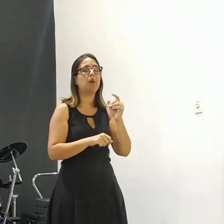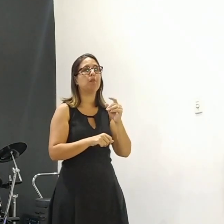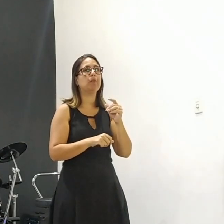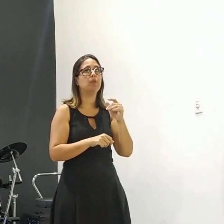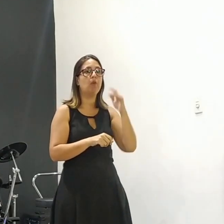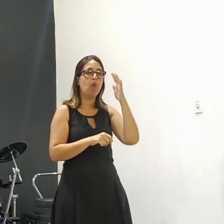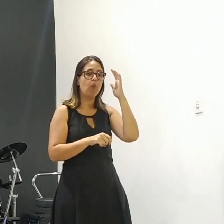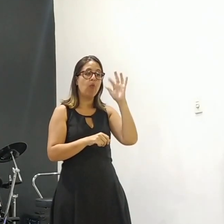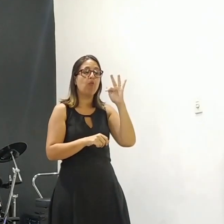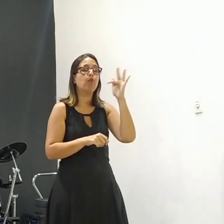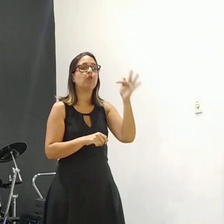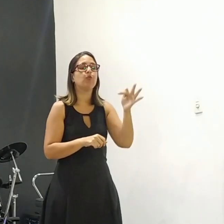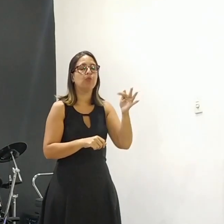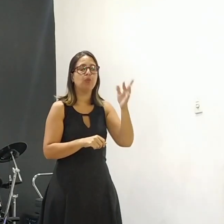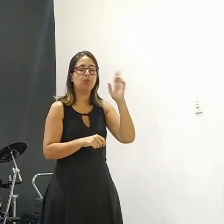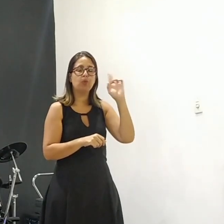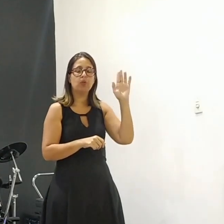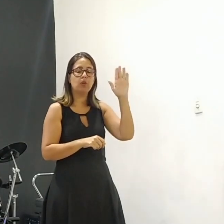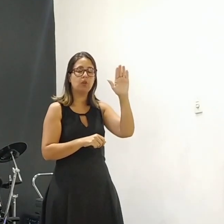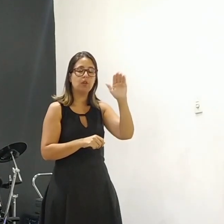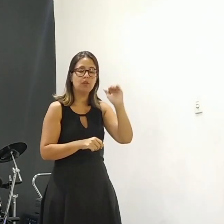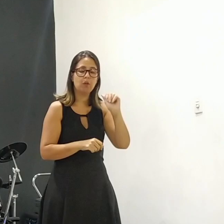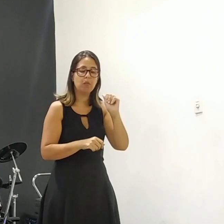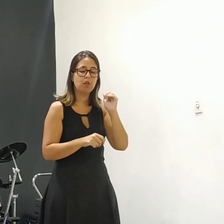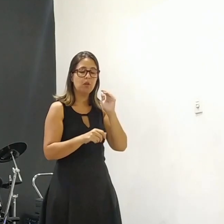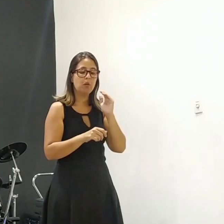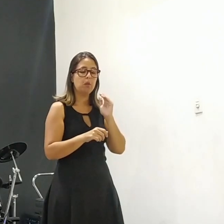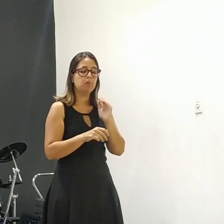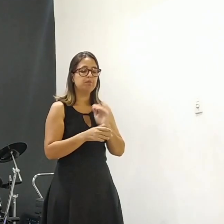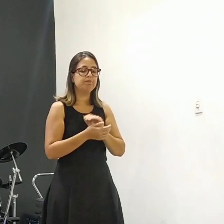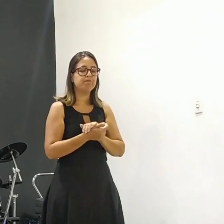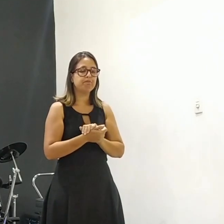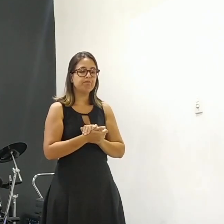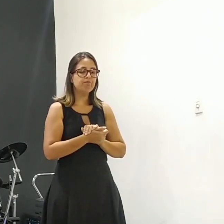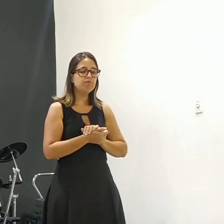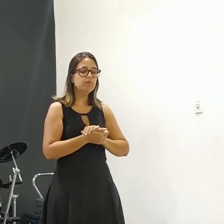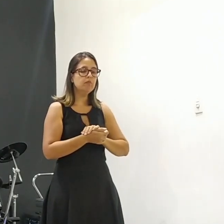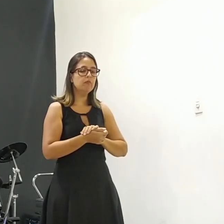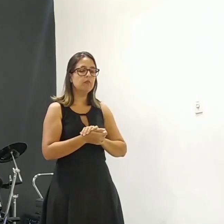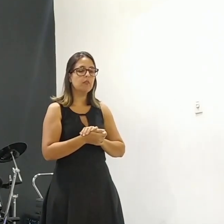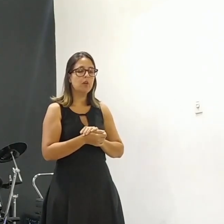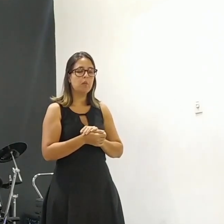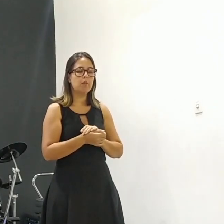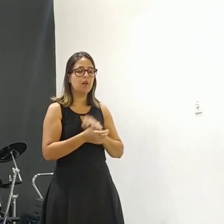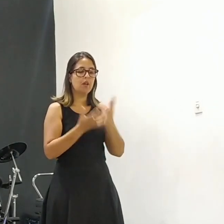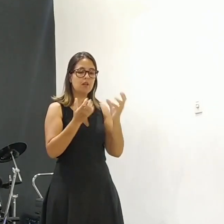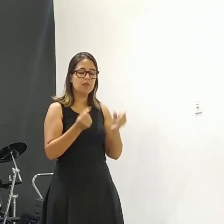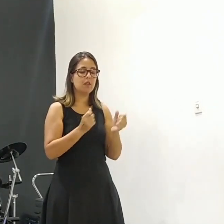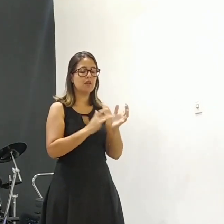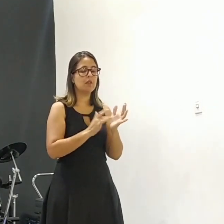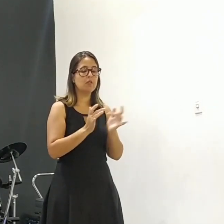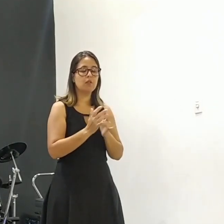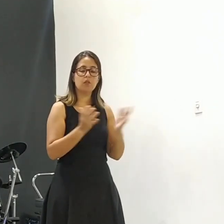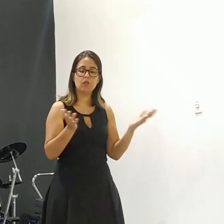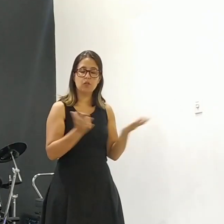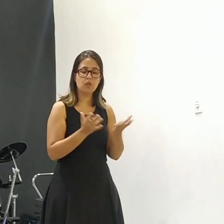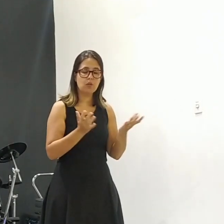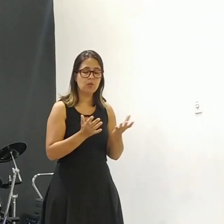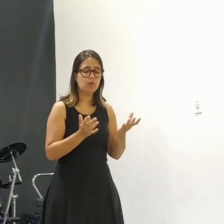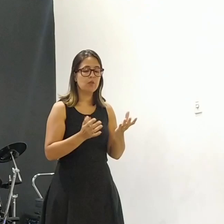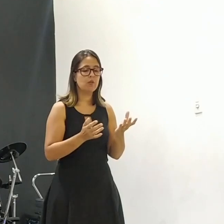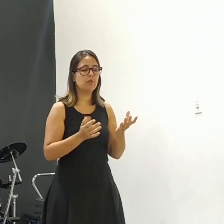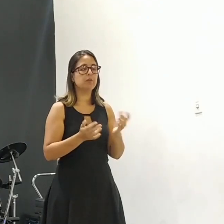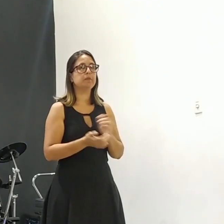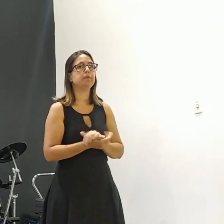Senhor está te chamando para entrar nesse rio hoje, para lançar as suas raízes nesse rio hoje, agora,